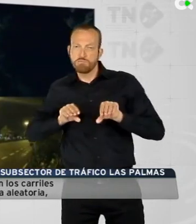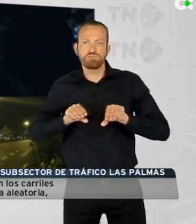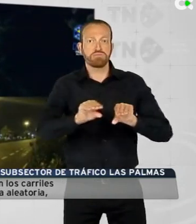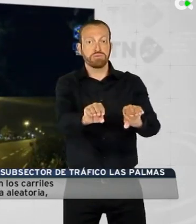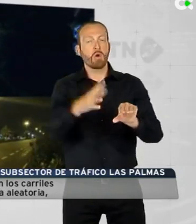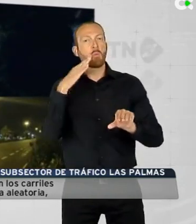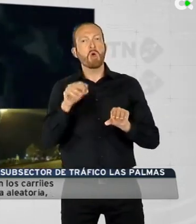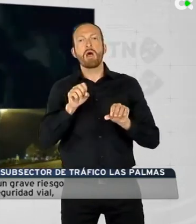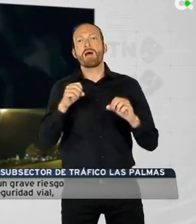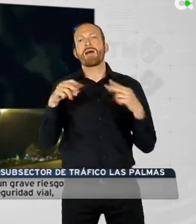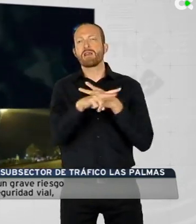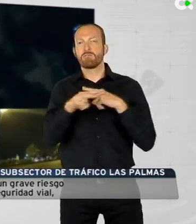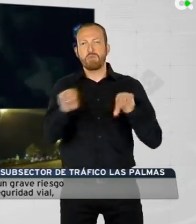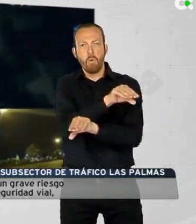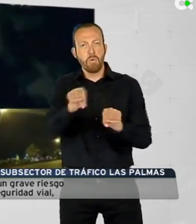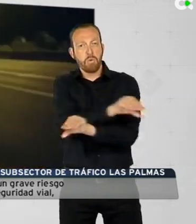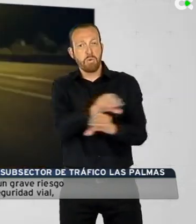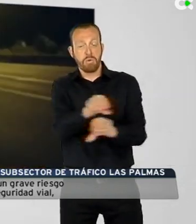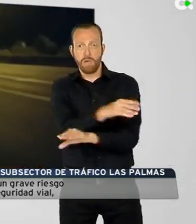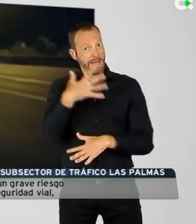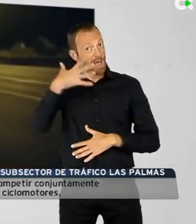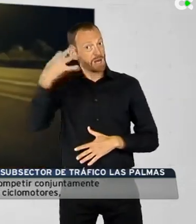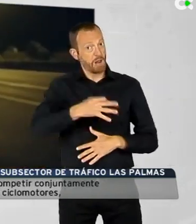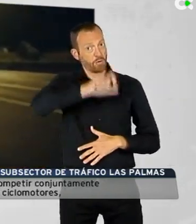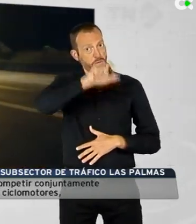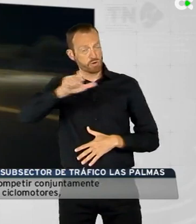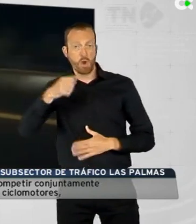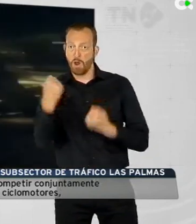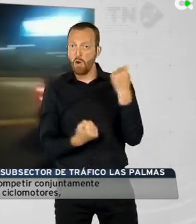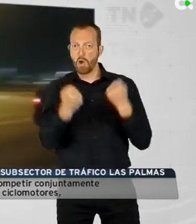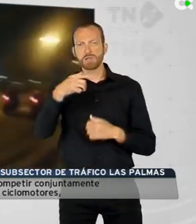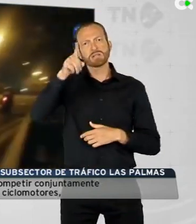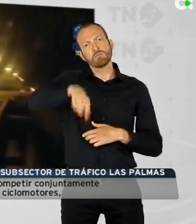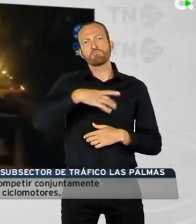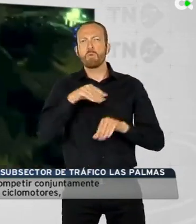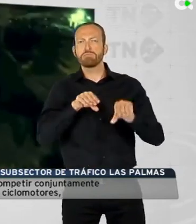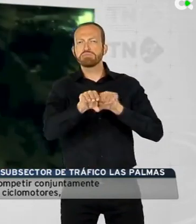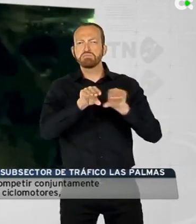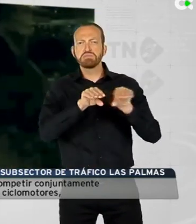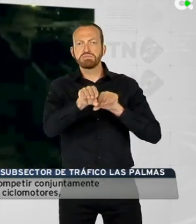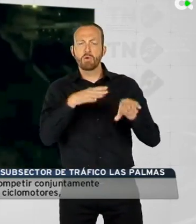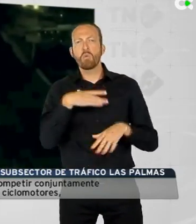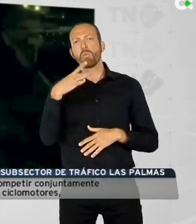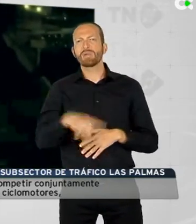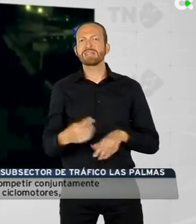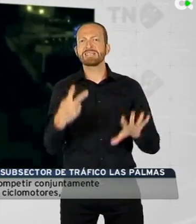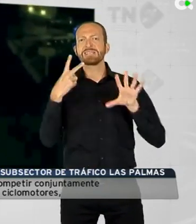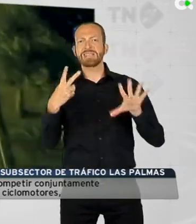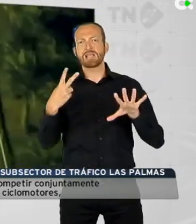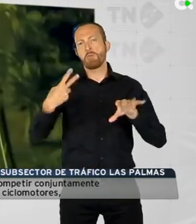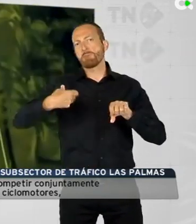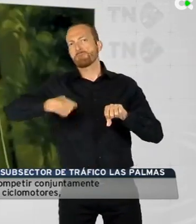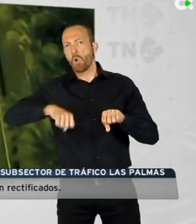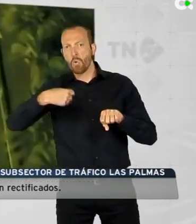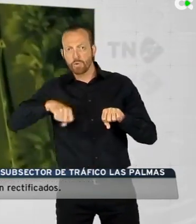de forma aleatoria, originando un grave riesgo para la seguridad vial, llegando incluso a competir conjuntamente hasta 7